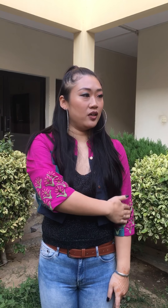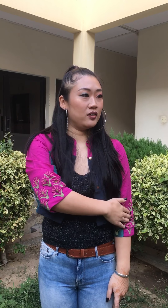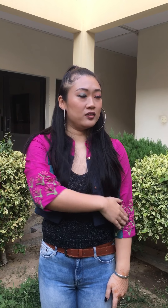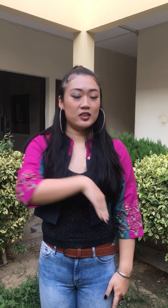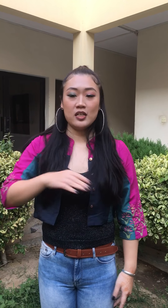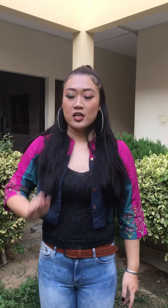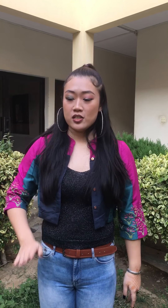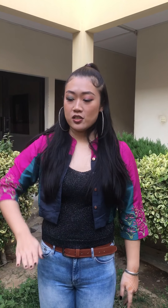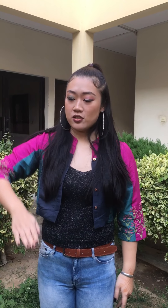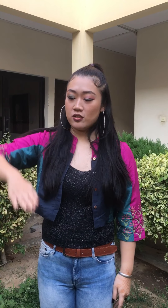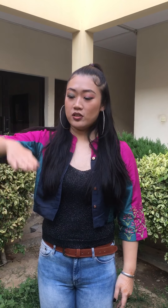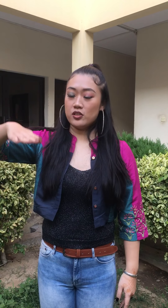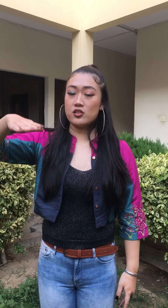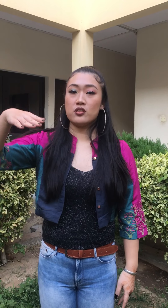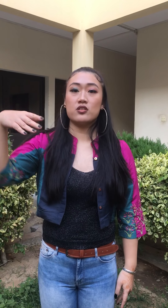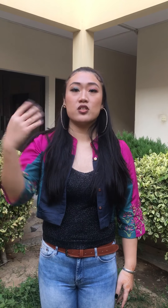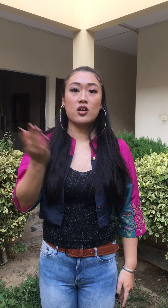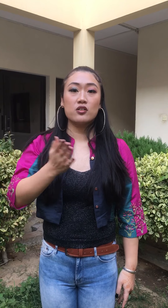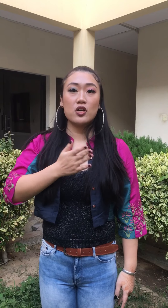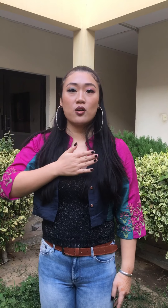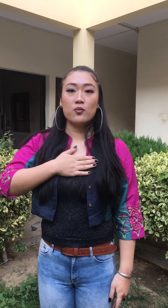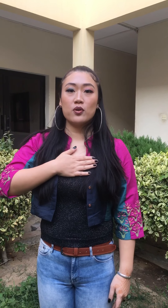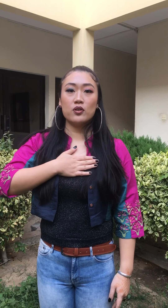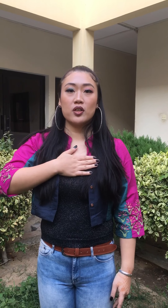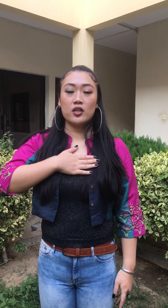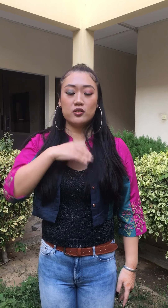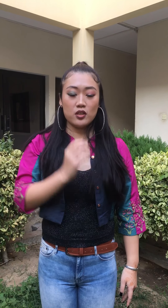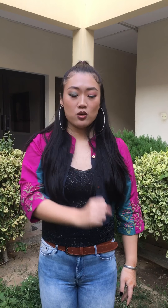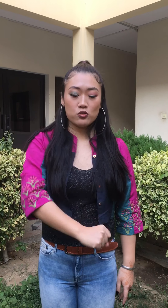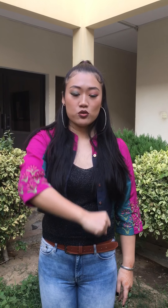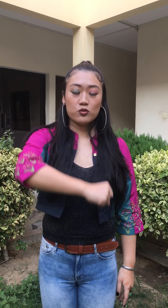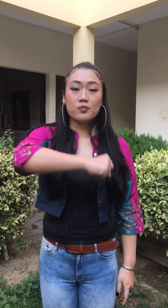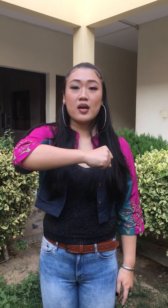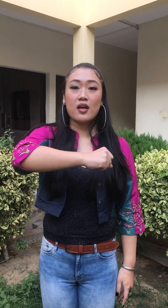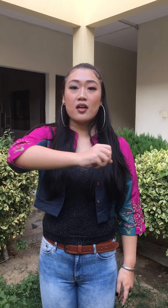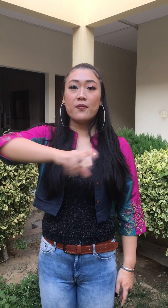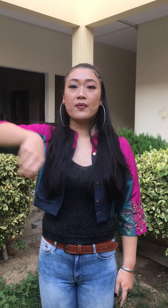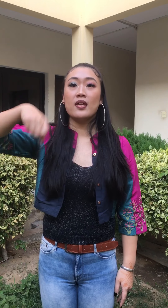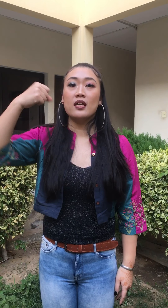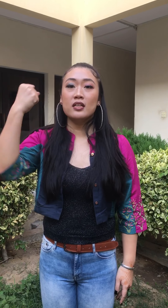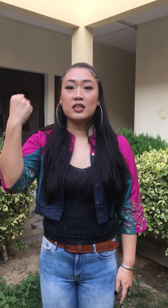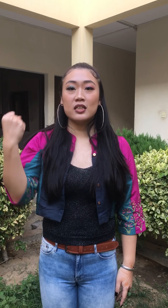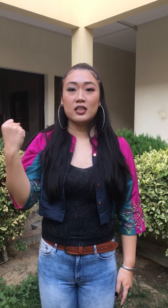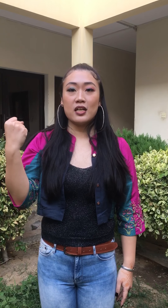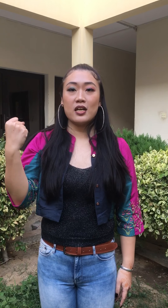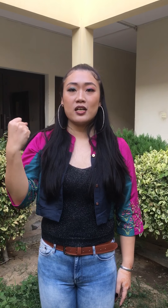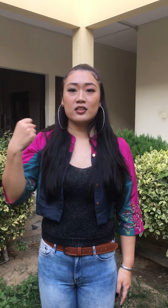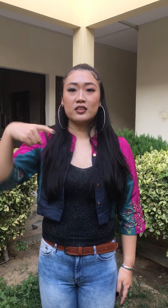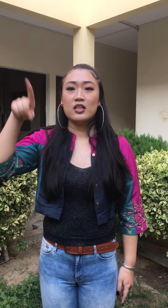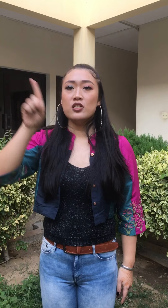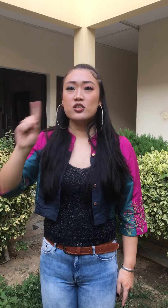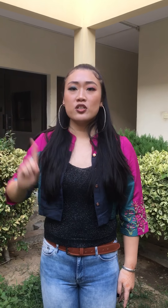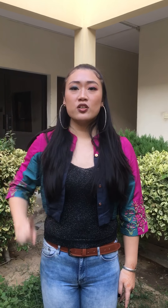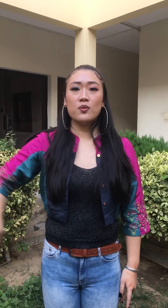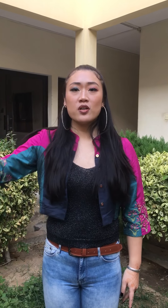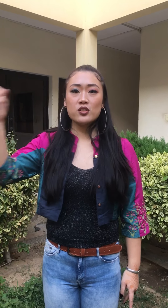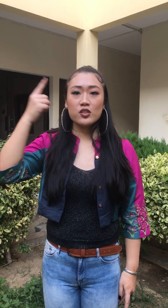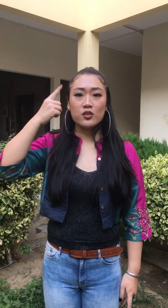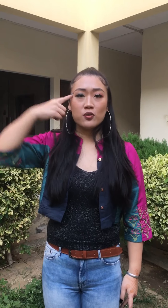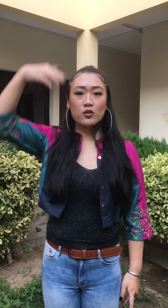旁，见证你成长让我感到充满力量。谁能忘记过